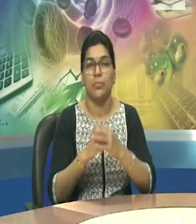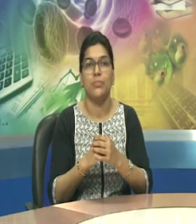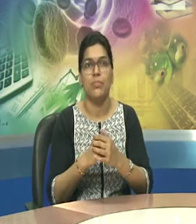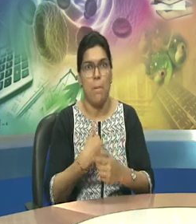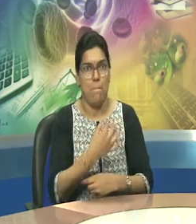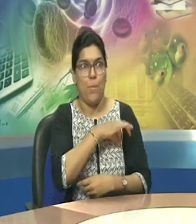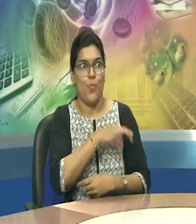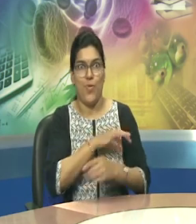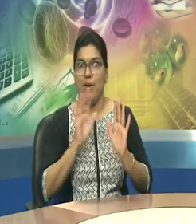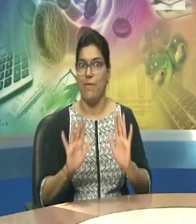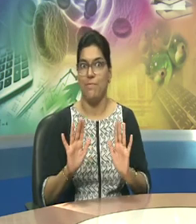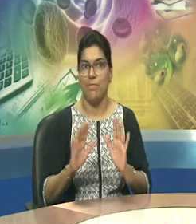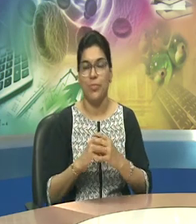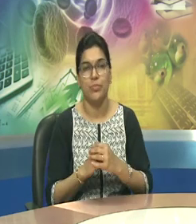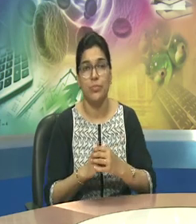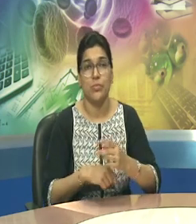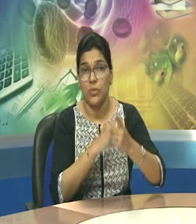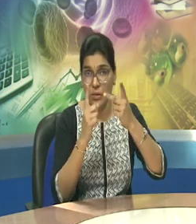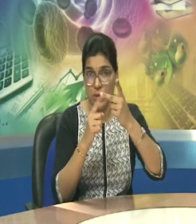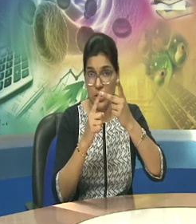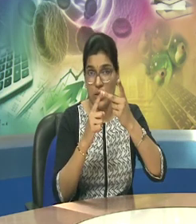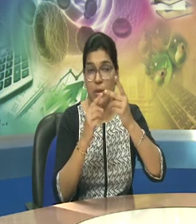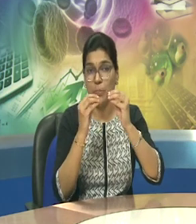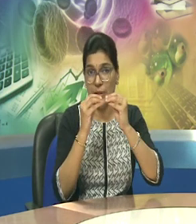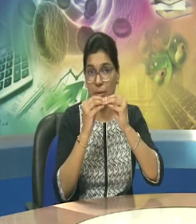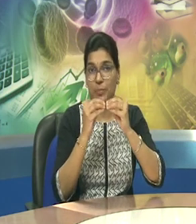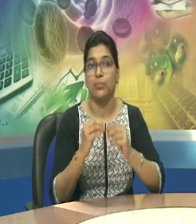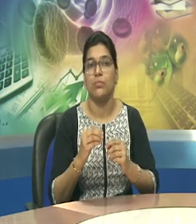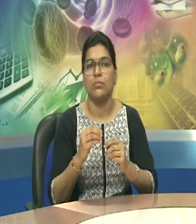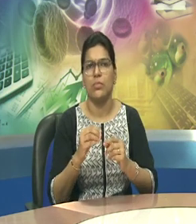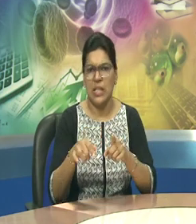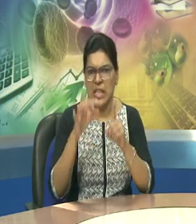keep in his mind A, profitability.